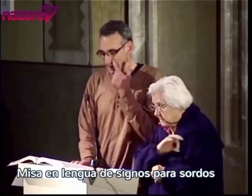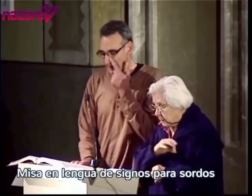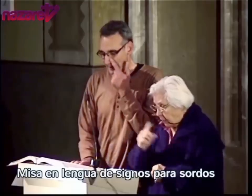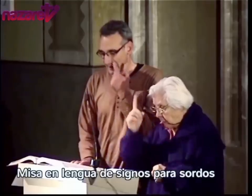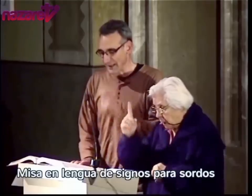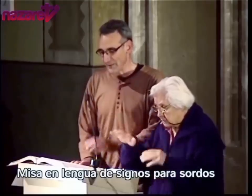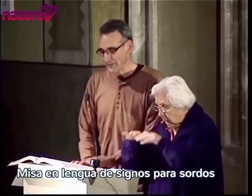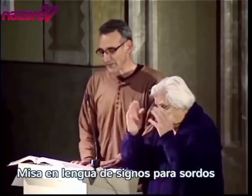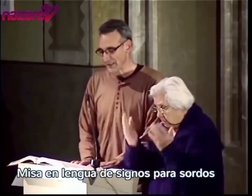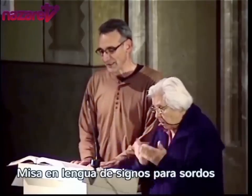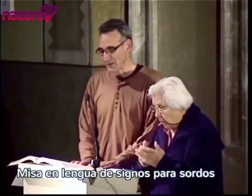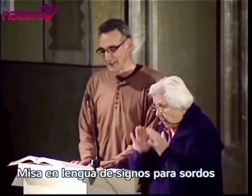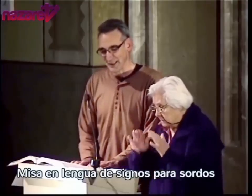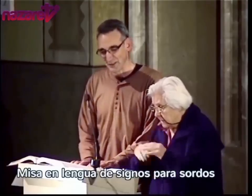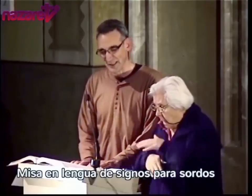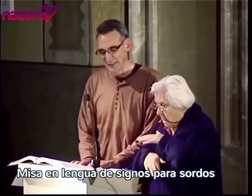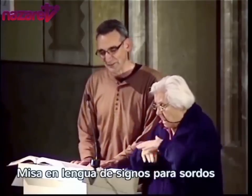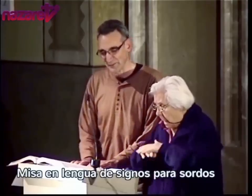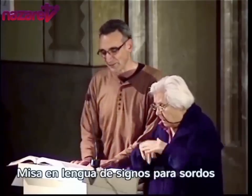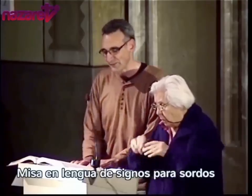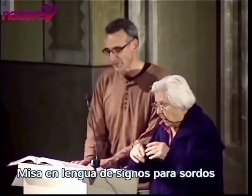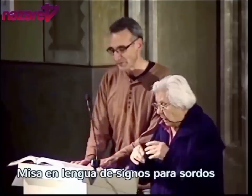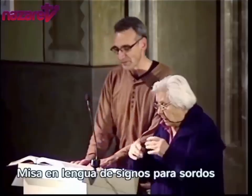La tierra está llena de tus criaturas.